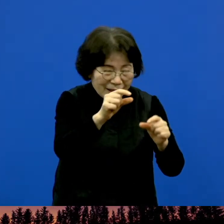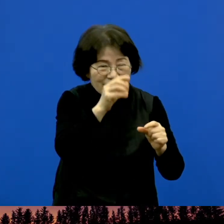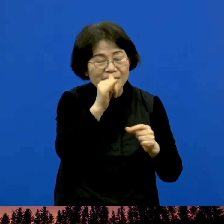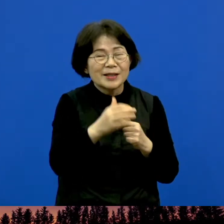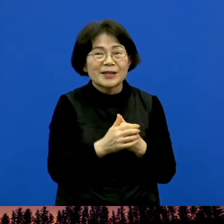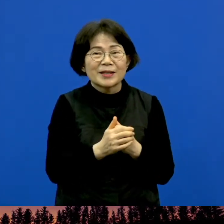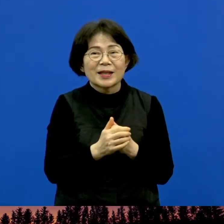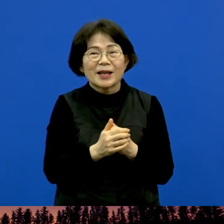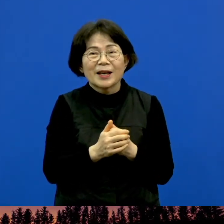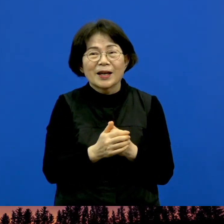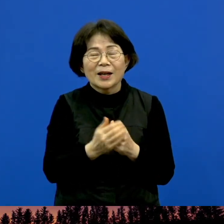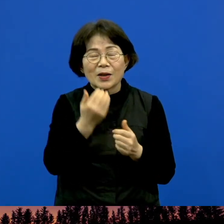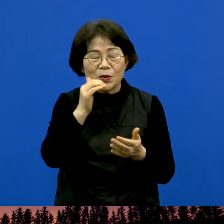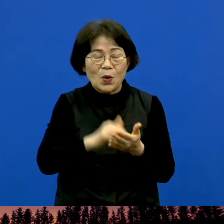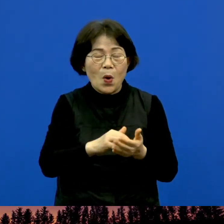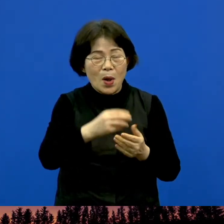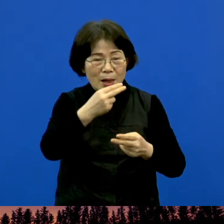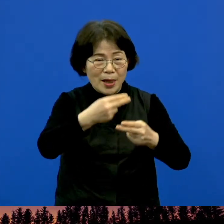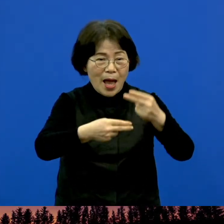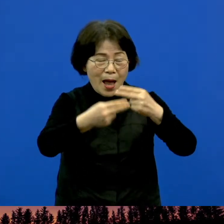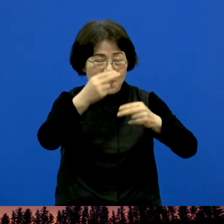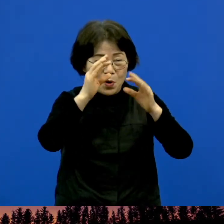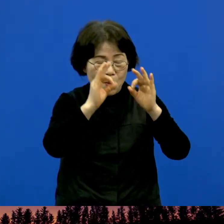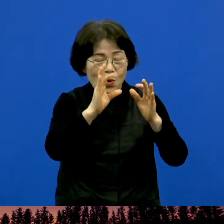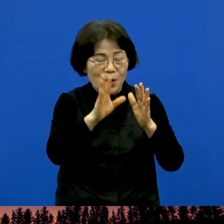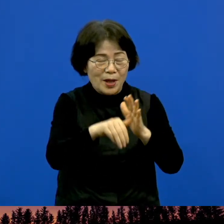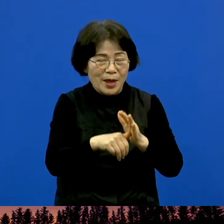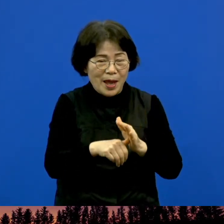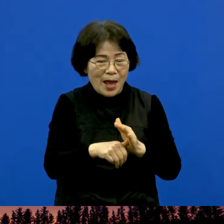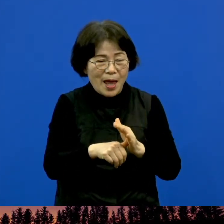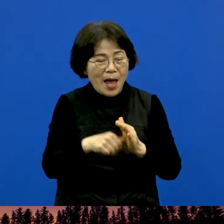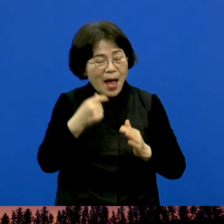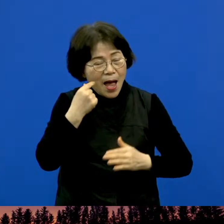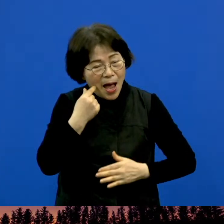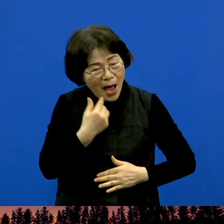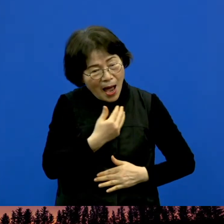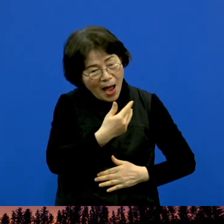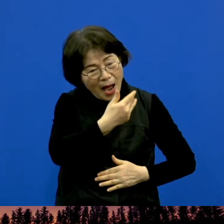그래서 그 돌담을 보면서 마치 그 아름다운 오케스트라의 화음을